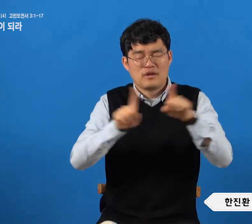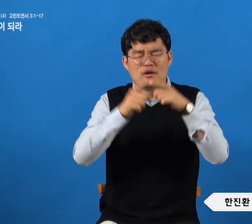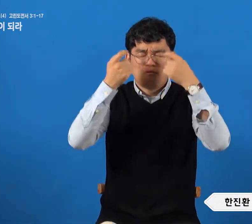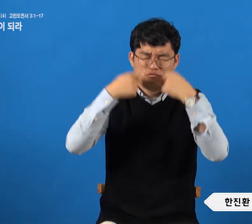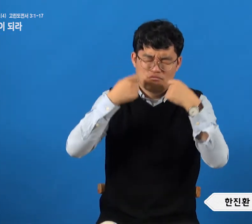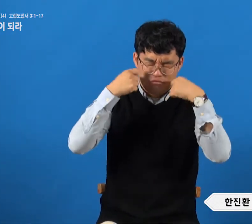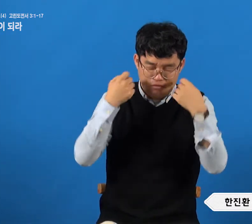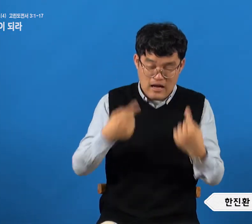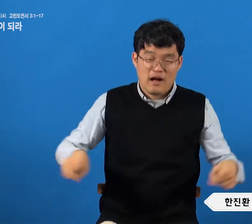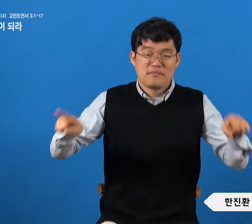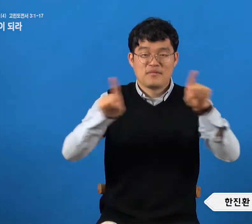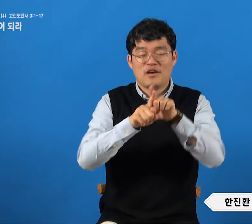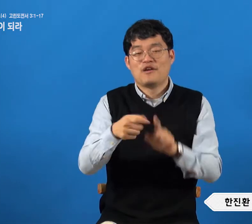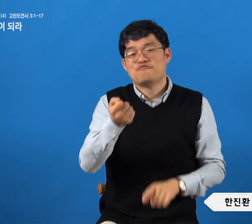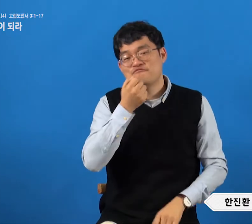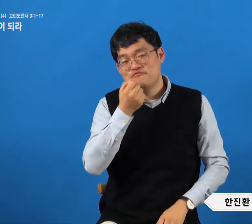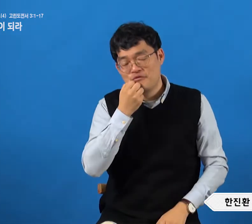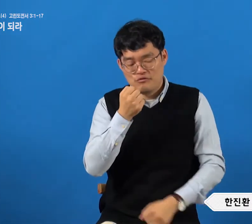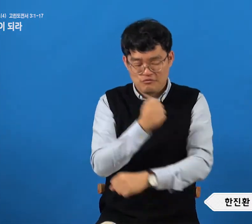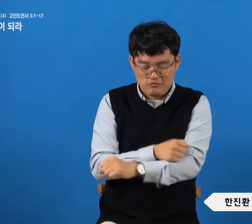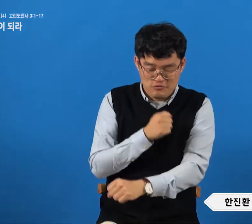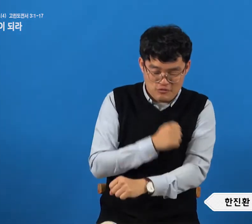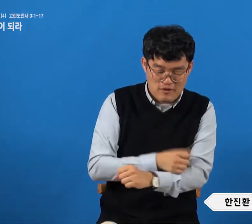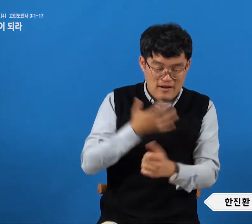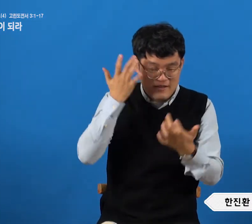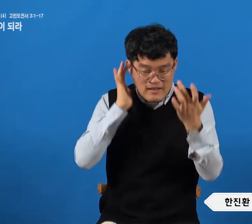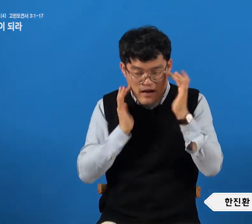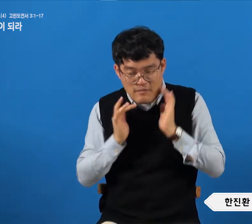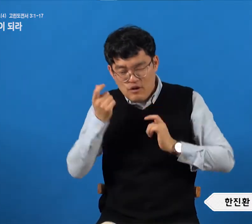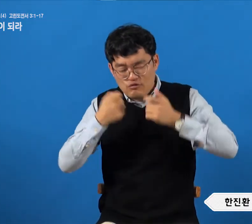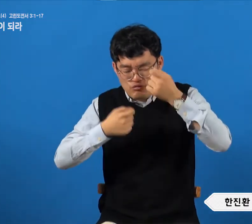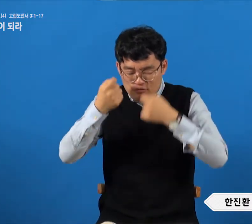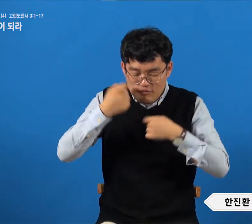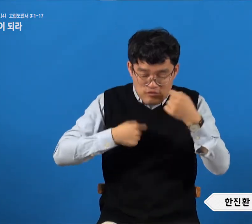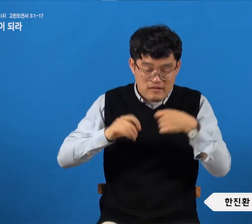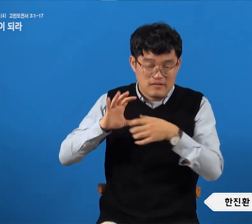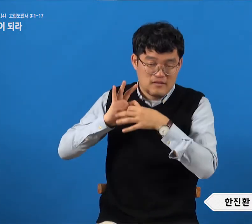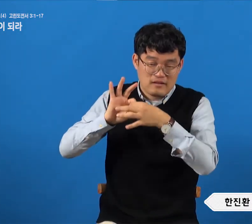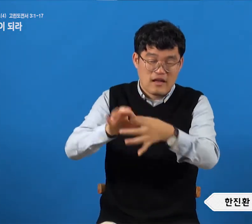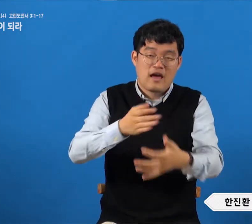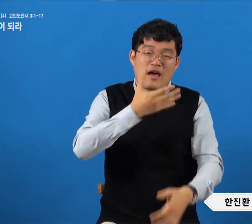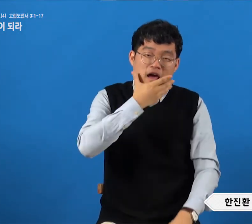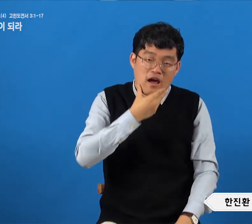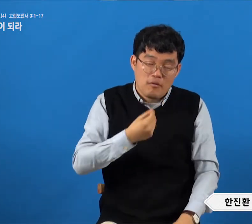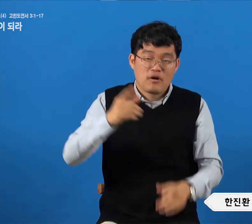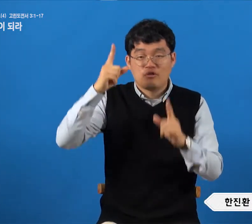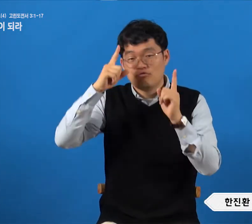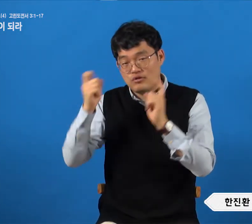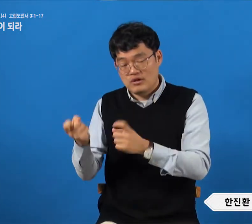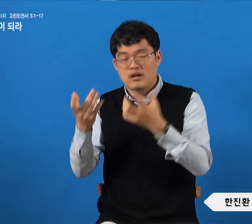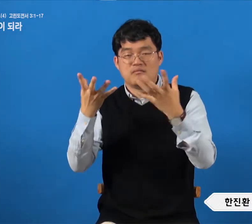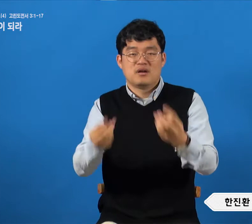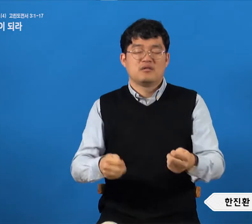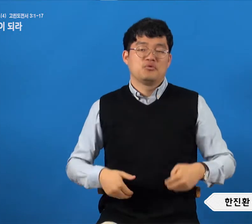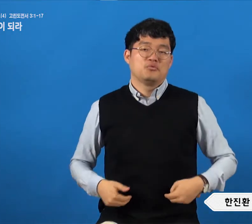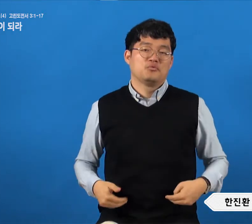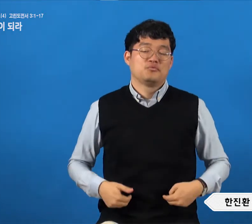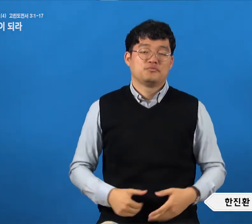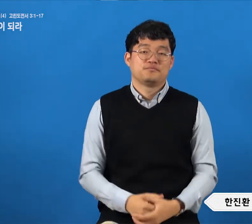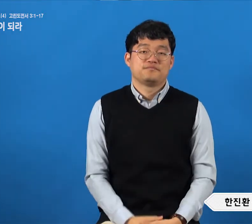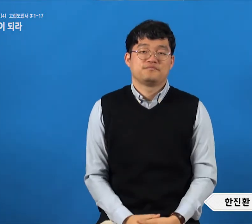함께 울고 함께 웃고 수고와 땀과 눈물을 아끼지 아니했던 그런 행복한 추억들이 많아야 됩니다.